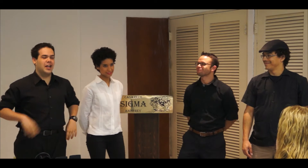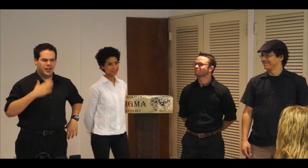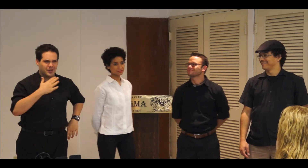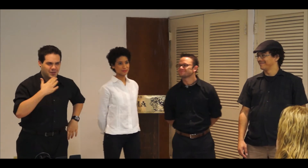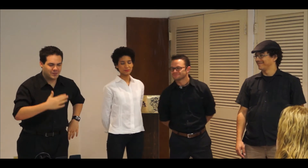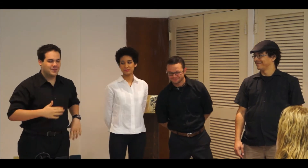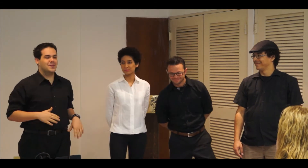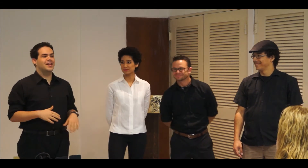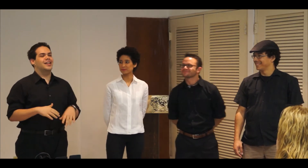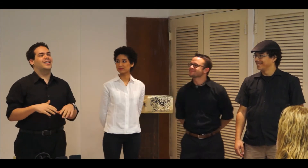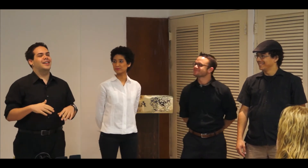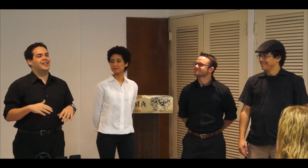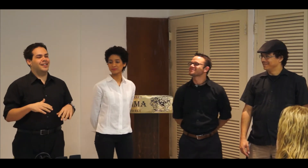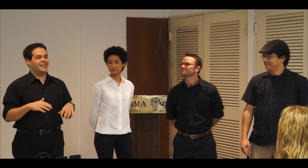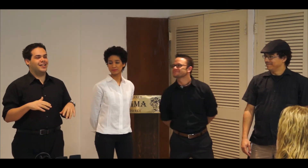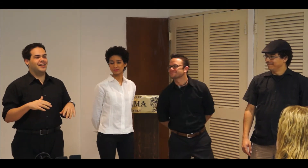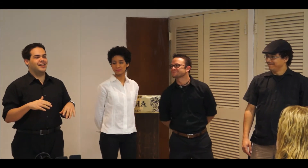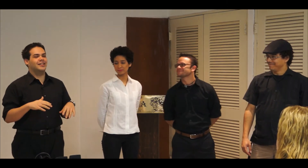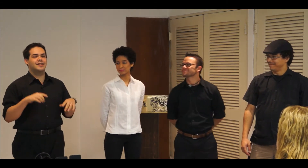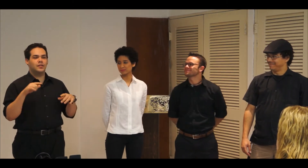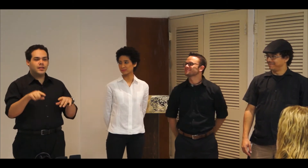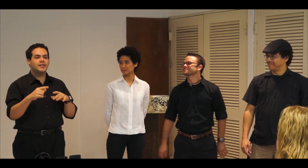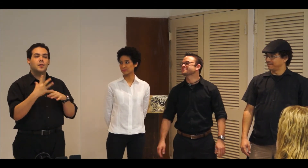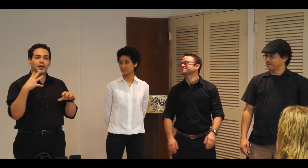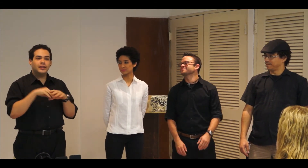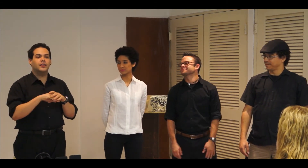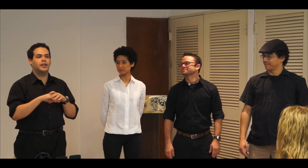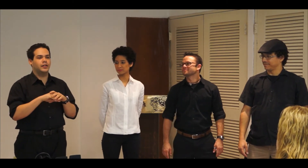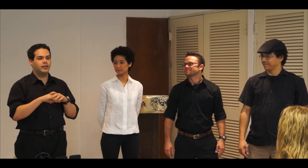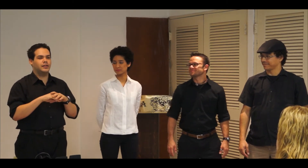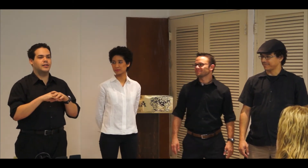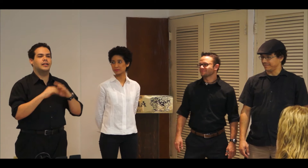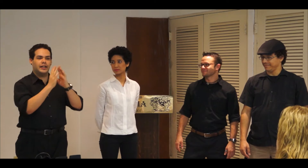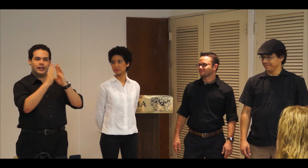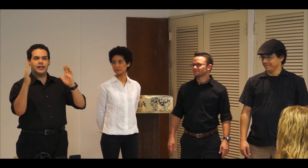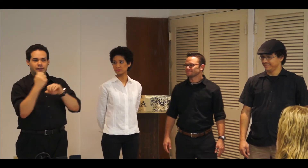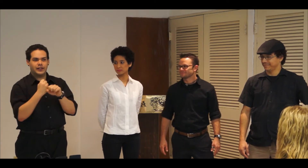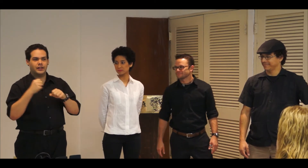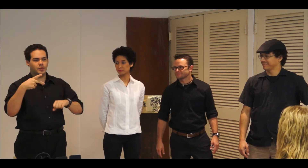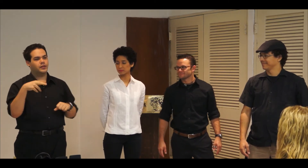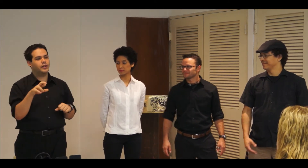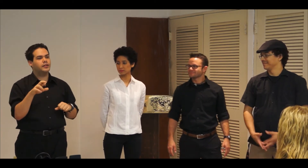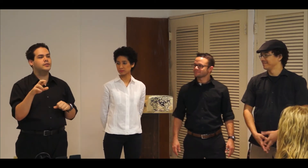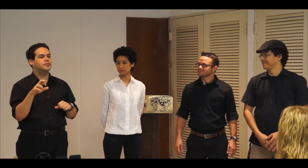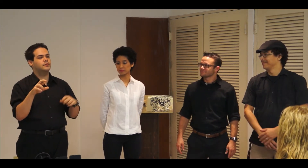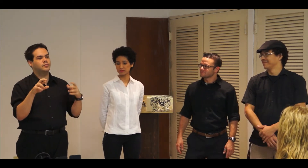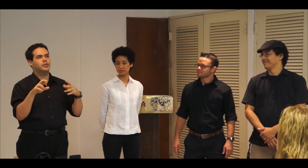Thank you, thank you Y desde ese entonces ha sido parte de lo que es nuestra línea de cafés de aquí de Puerto Rico Bueno,